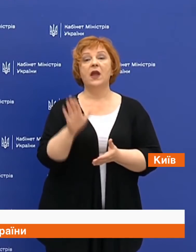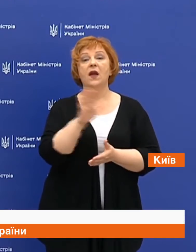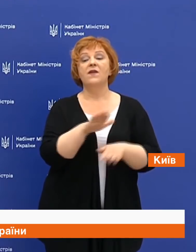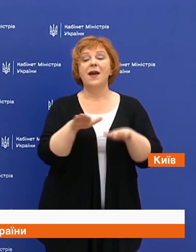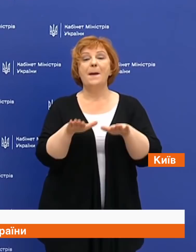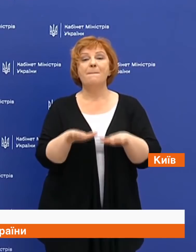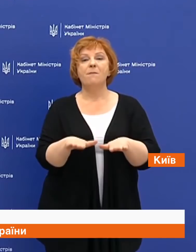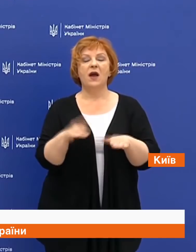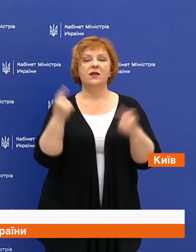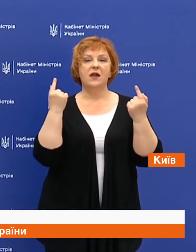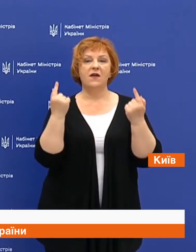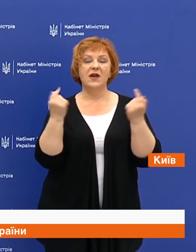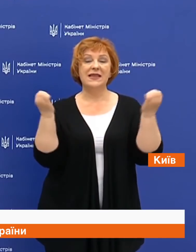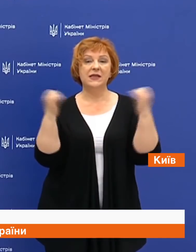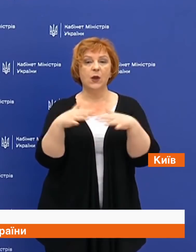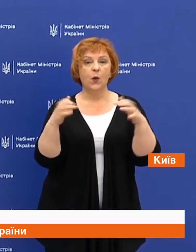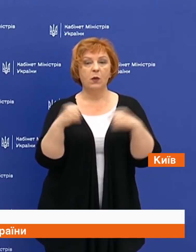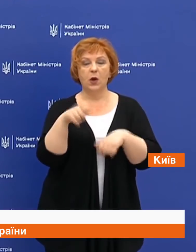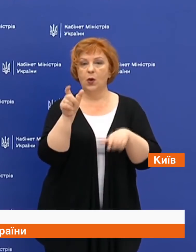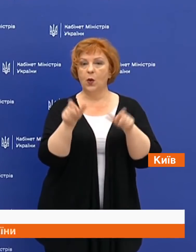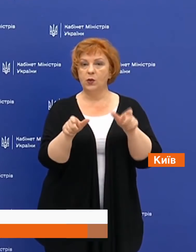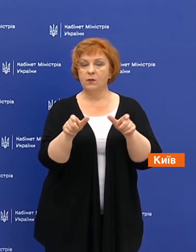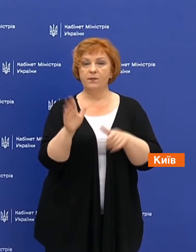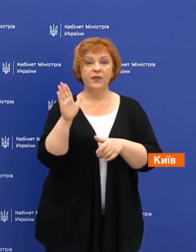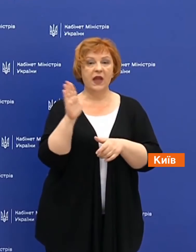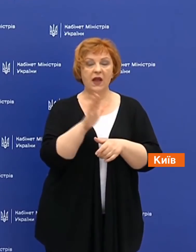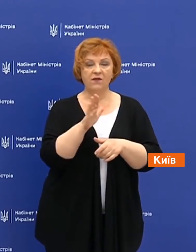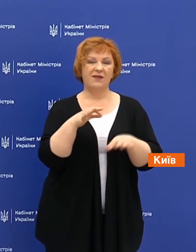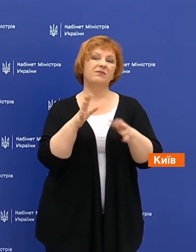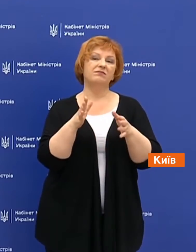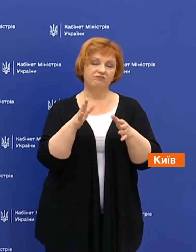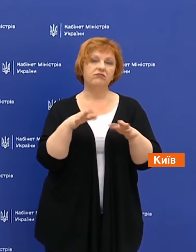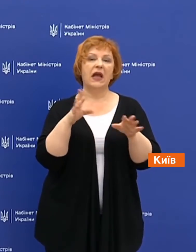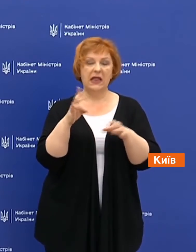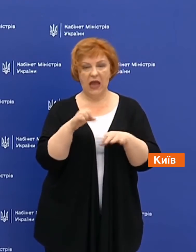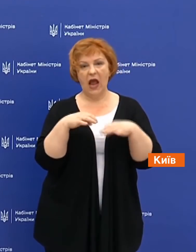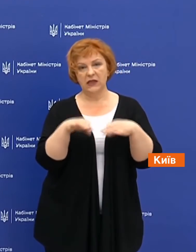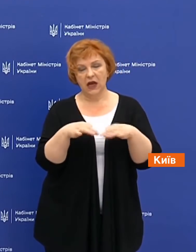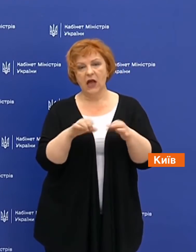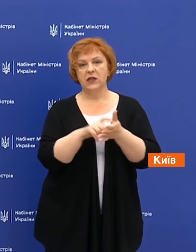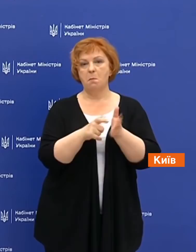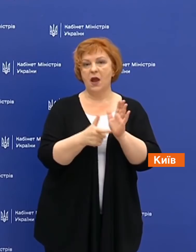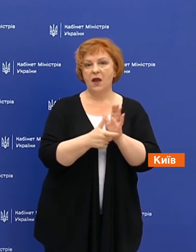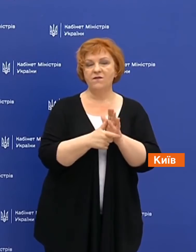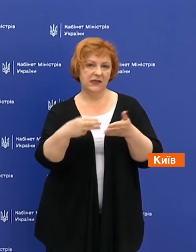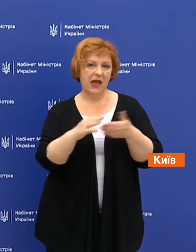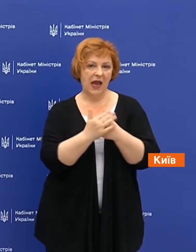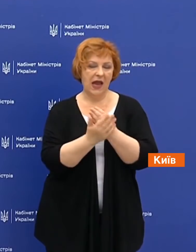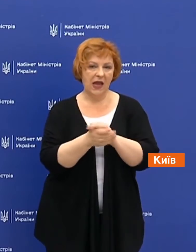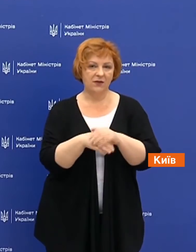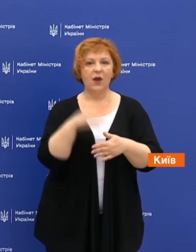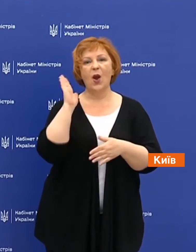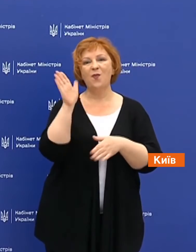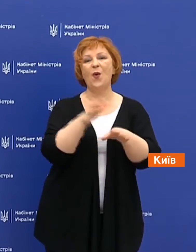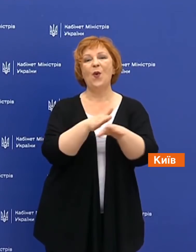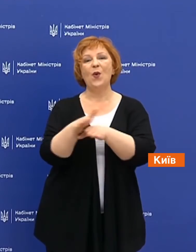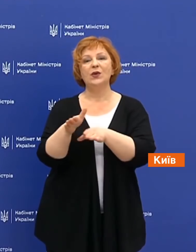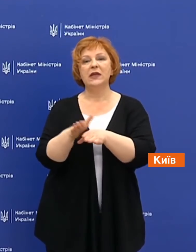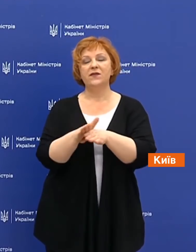містах великої скупченості людей, на транспорті, в приміщеннях, в супермаркетах,